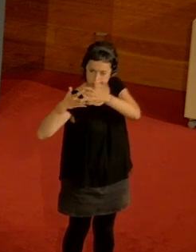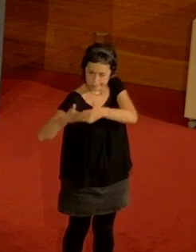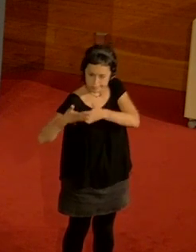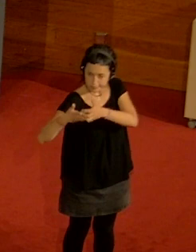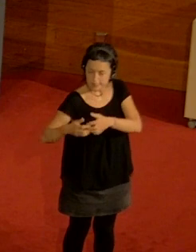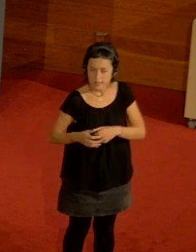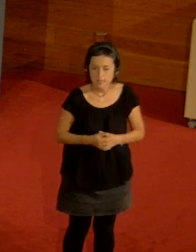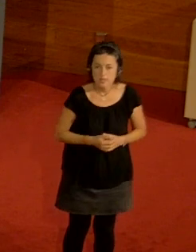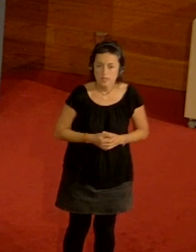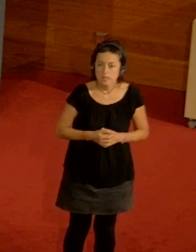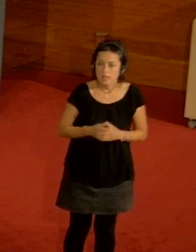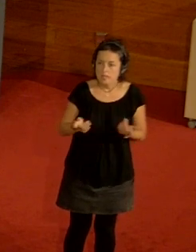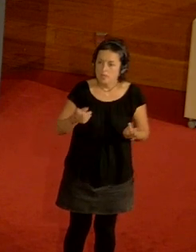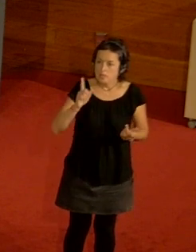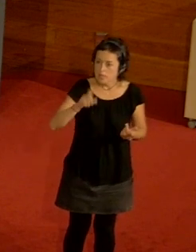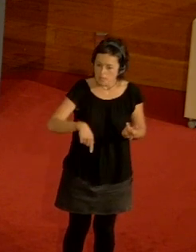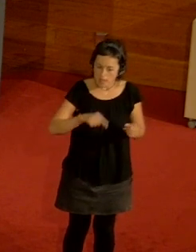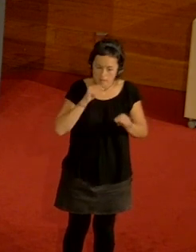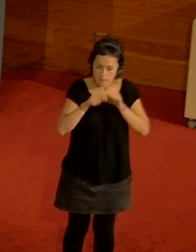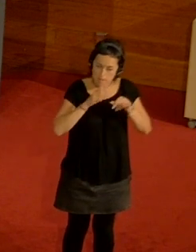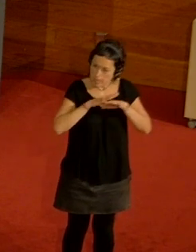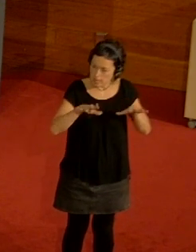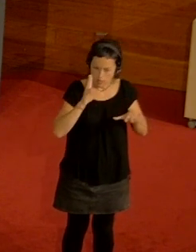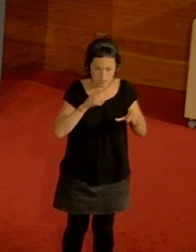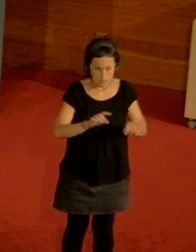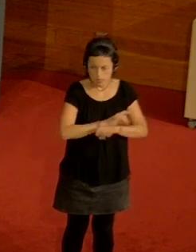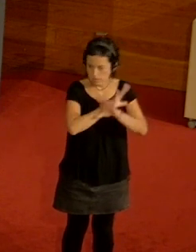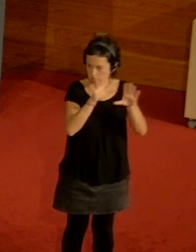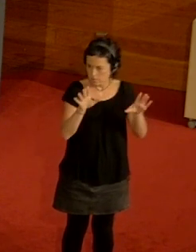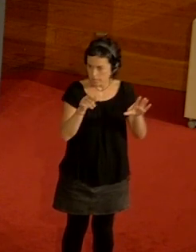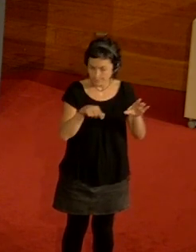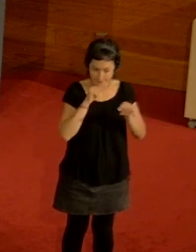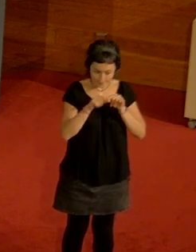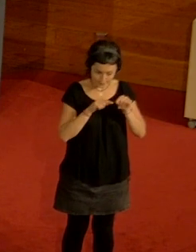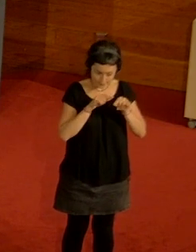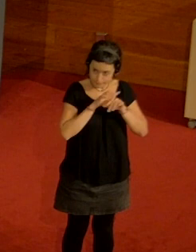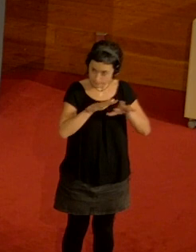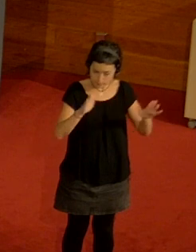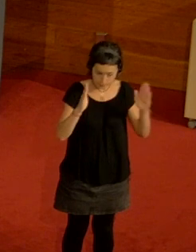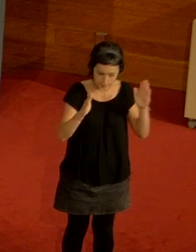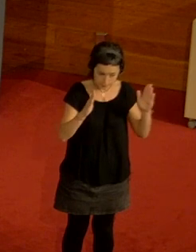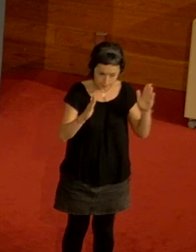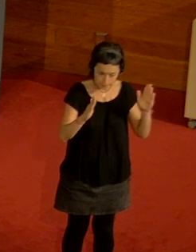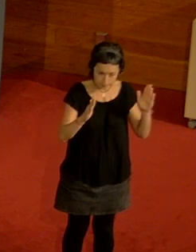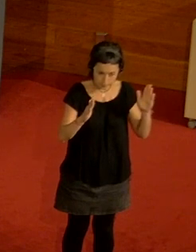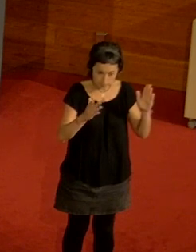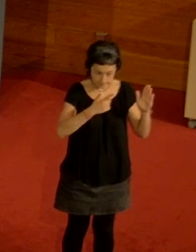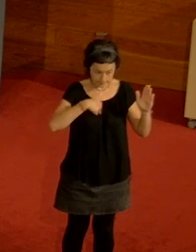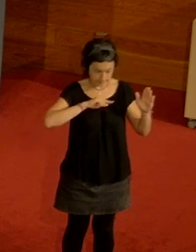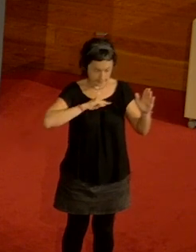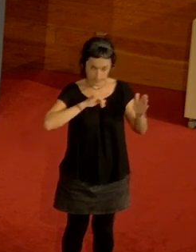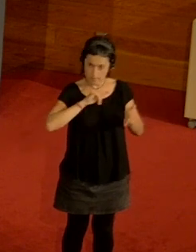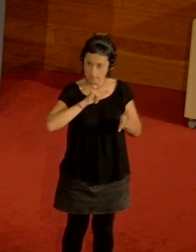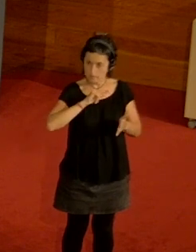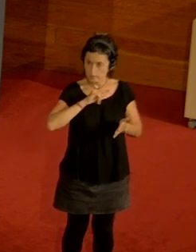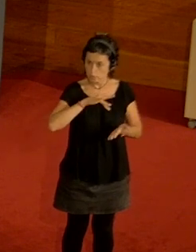hemos visto también en la pandemia en la pandemia era muy habitual entender eh eh lo que estábamos viviendo como si